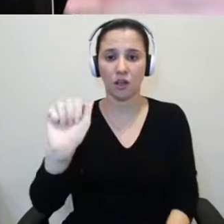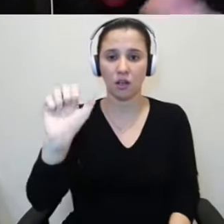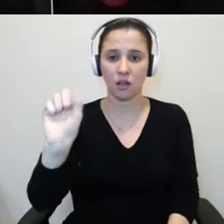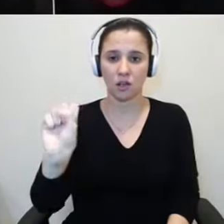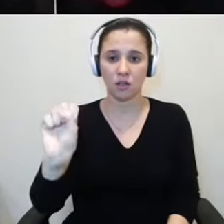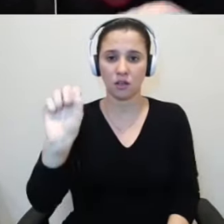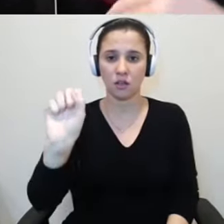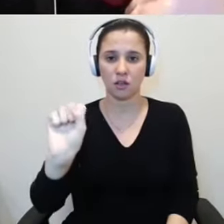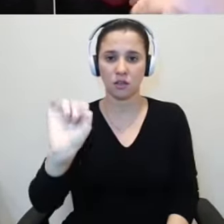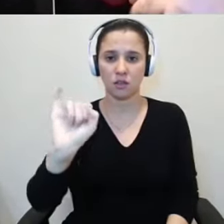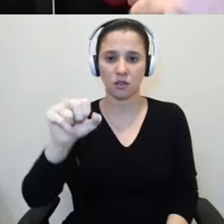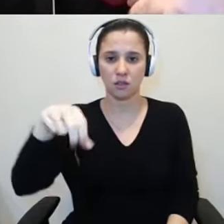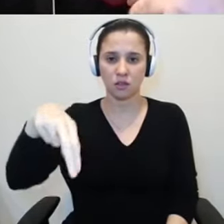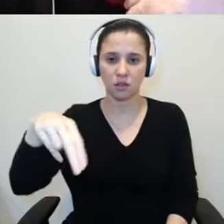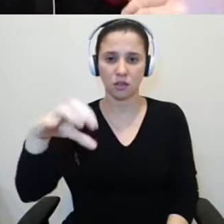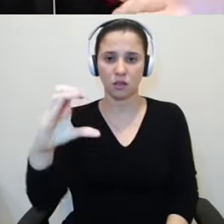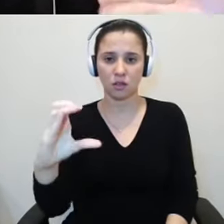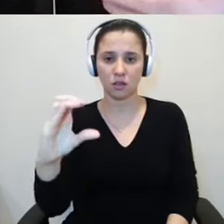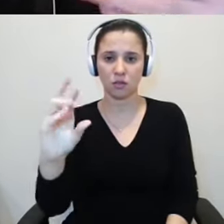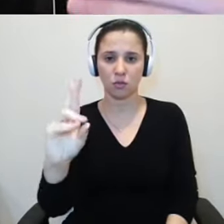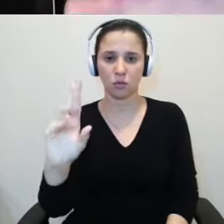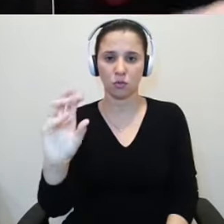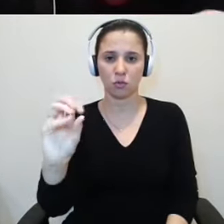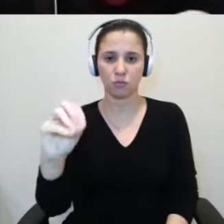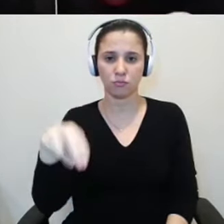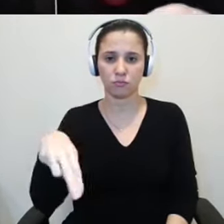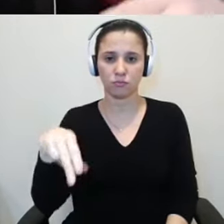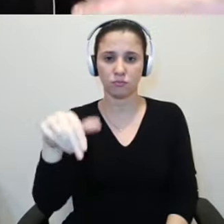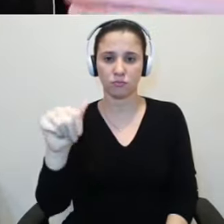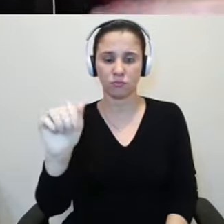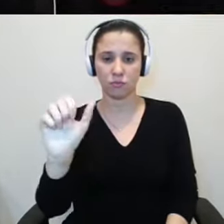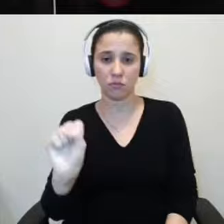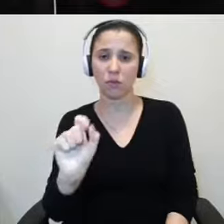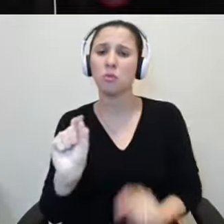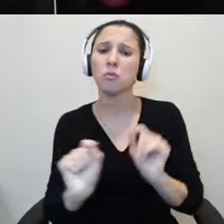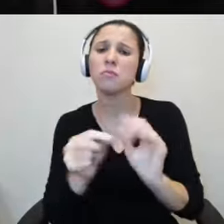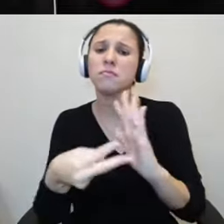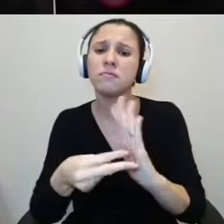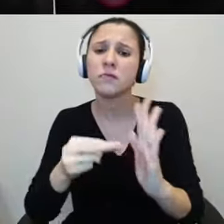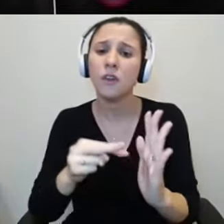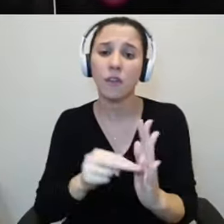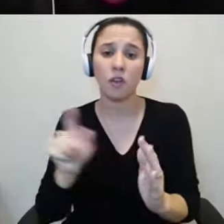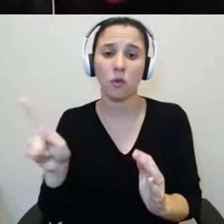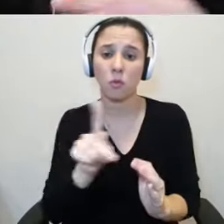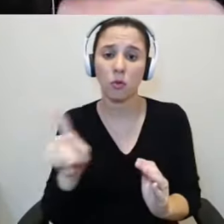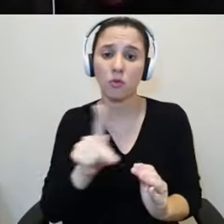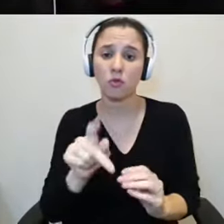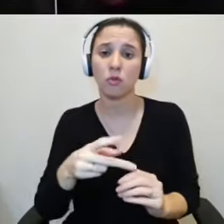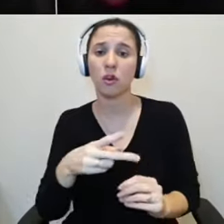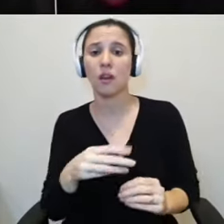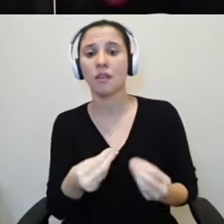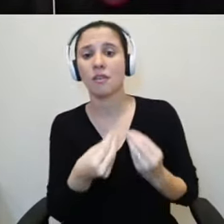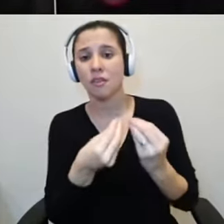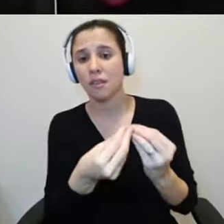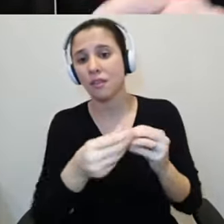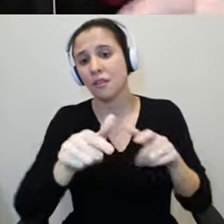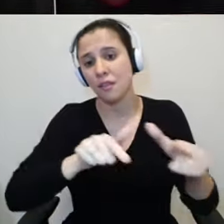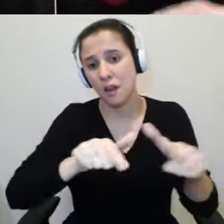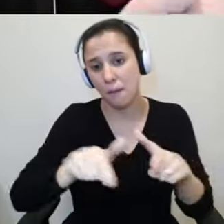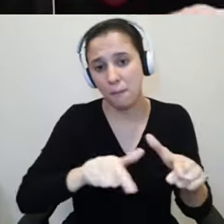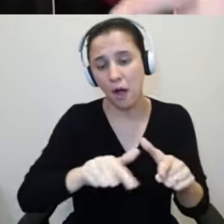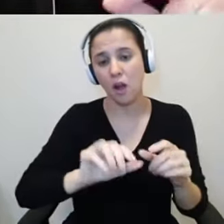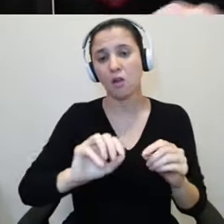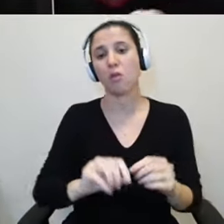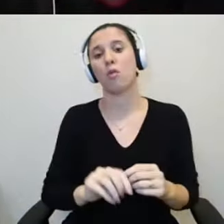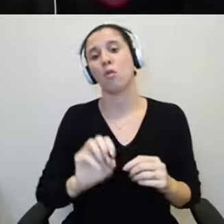trabalhos e tudo mais, enviando conteúdos para vocês se desenvolverem, mas também, como eu falei, nós